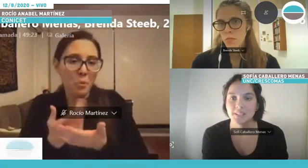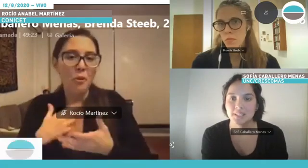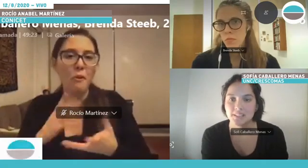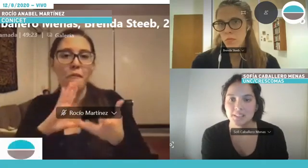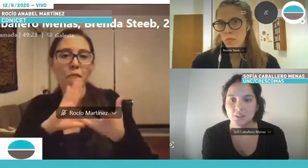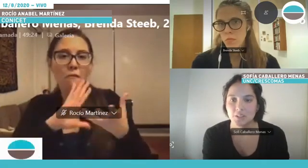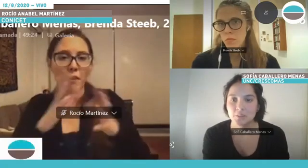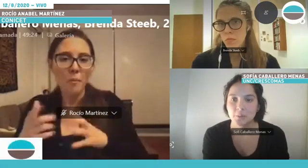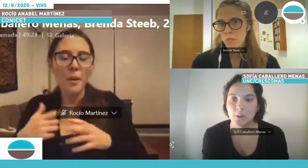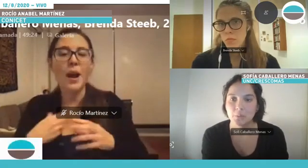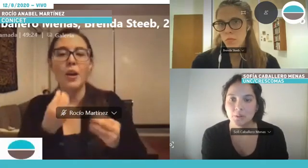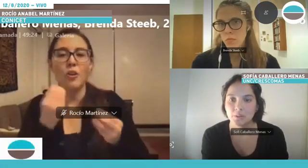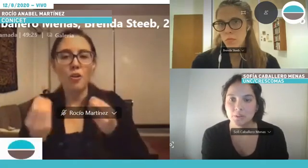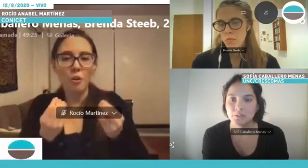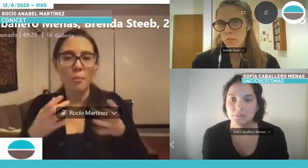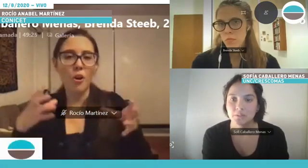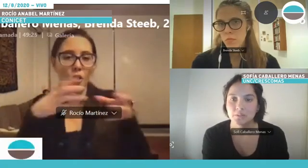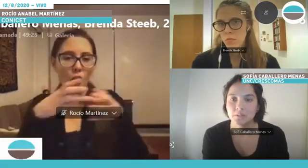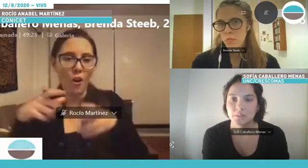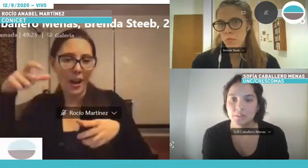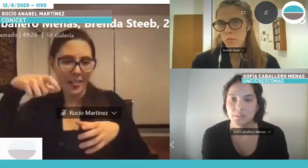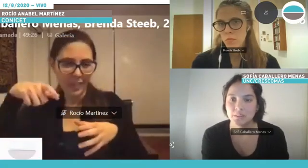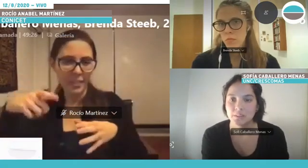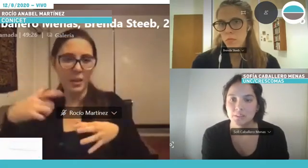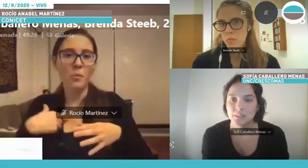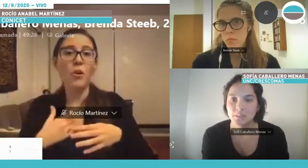Entonces, en mi tesis, lo que yo propongo